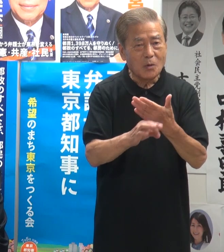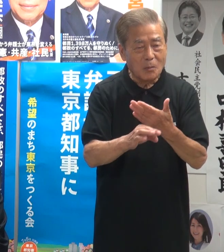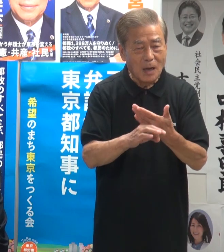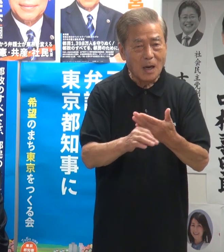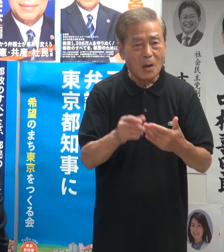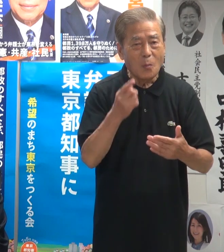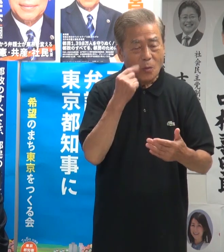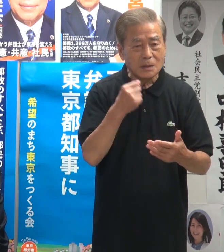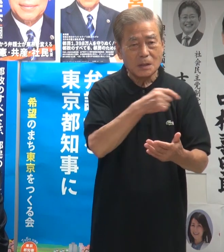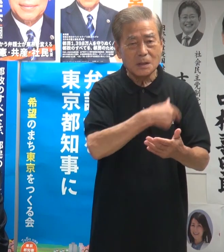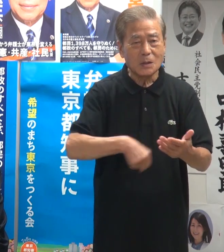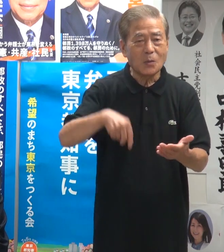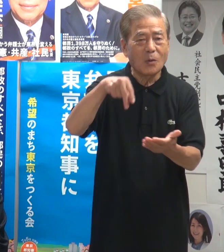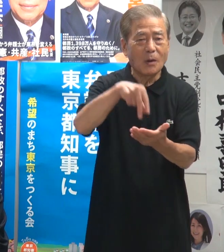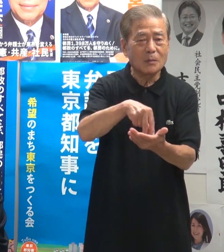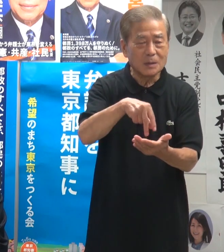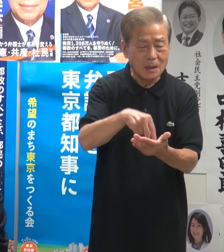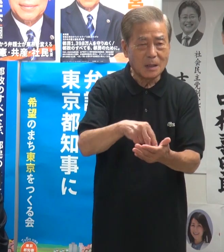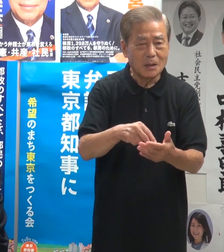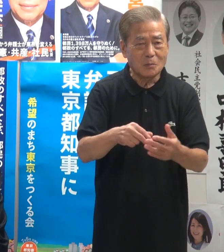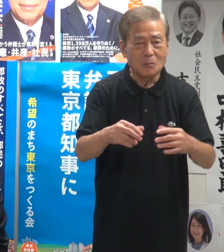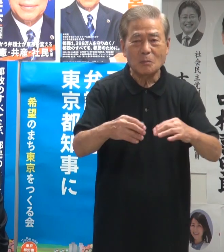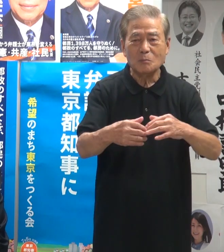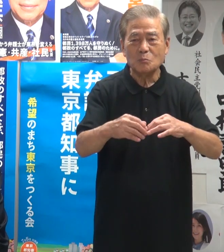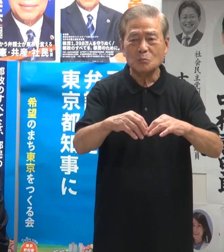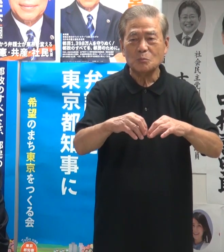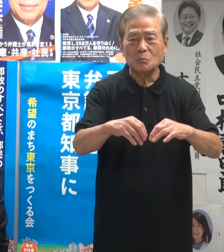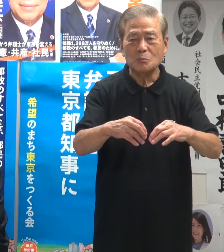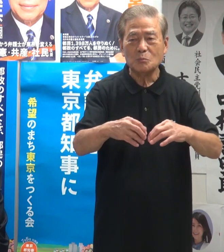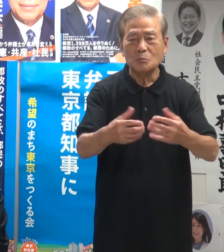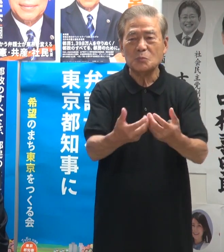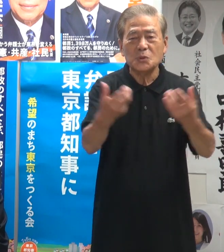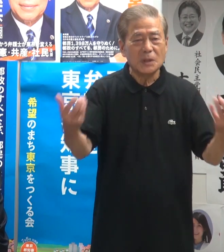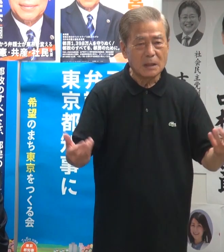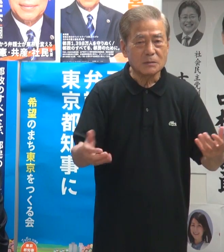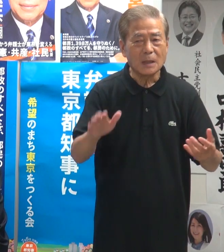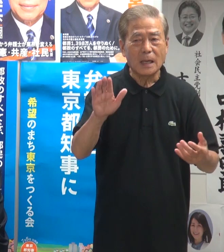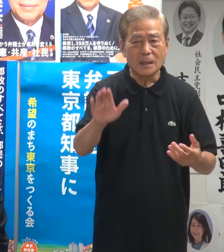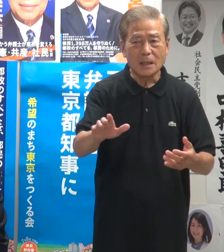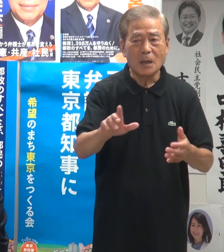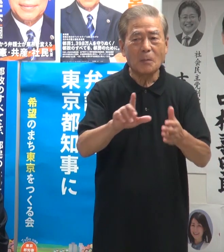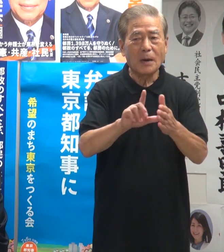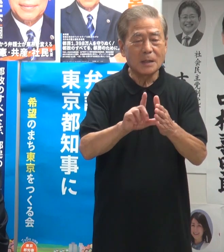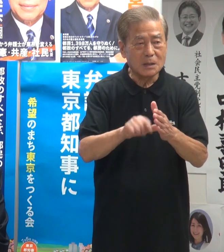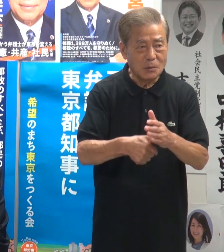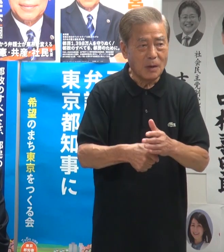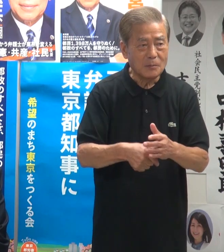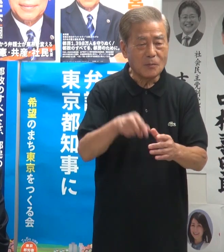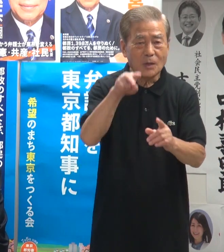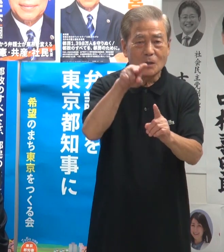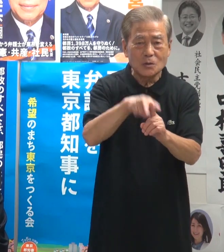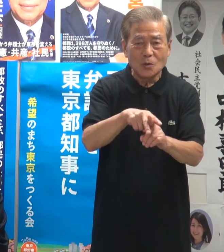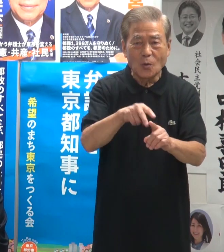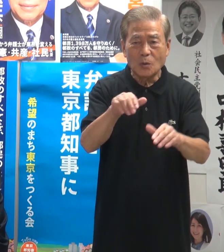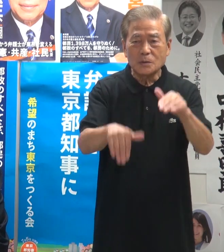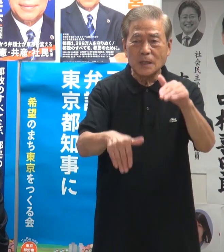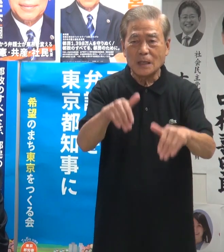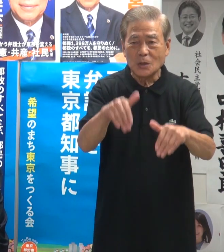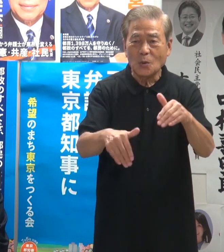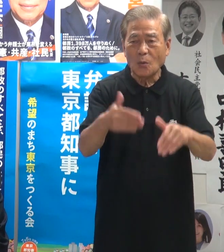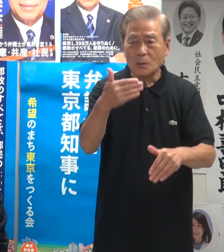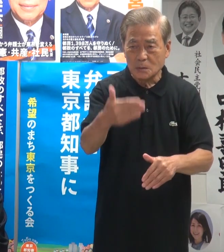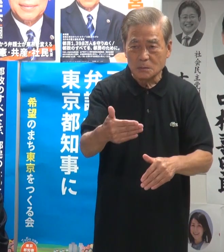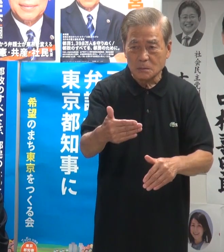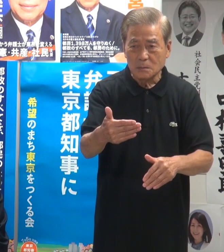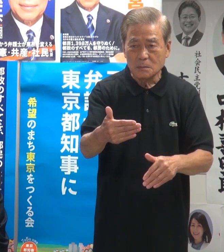場合は、これは小選挙区ですので、これは国会の6、70で踏ん張ってる立